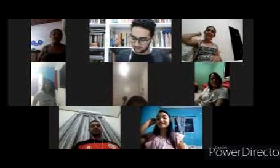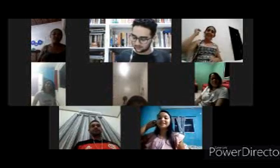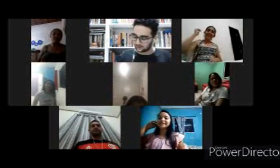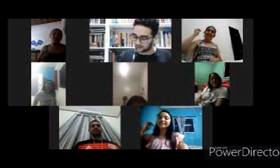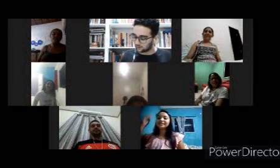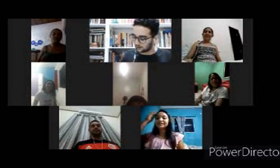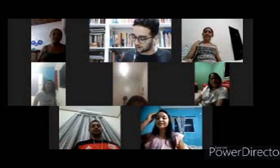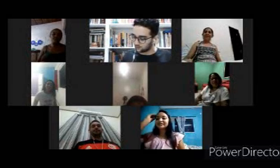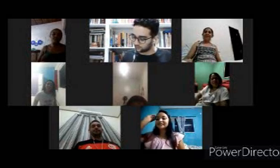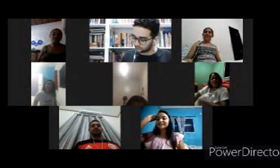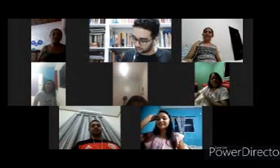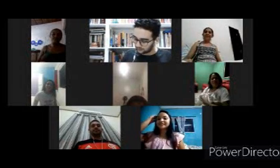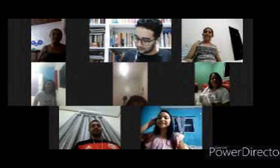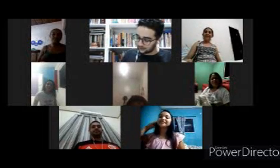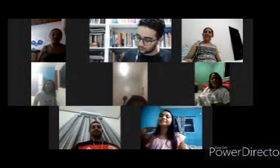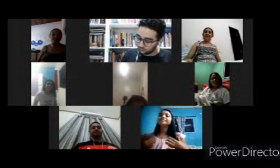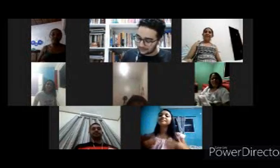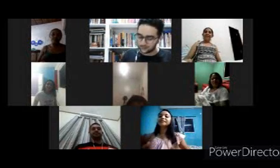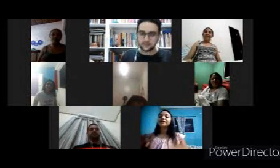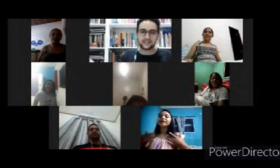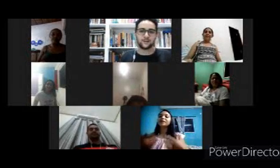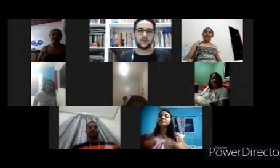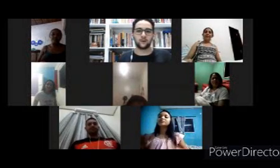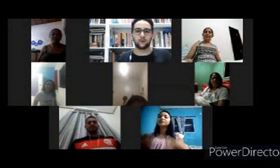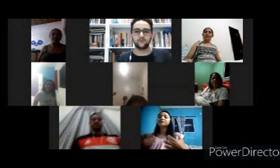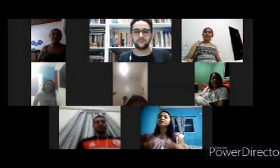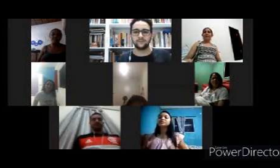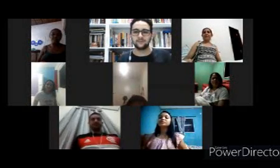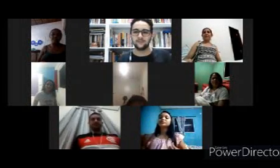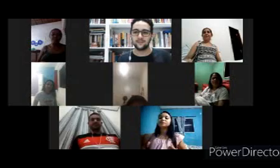Vocês ficaram calmos. E do nada começaram a sentir uma dor.